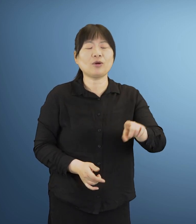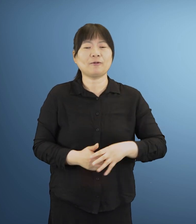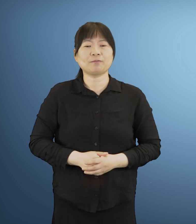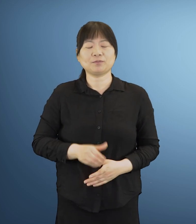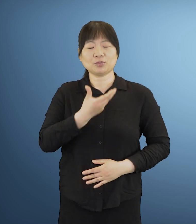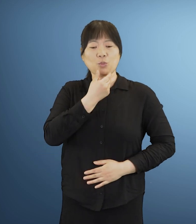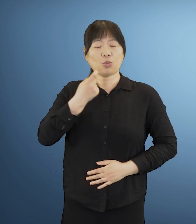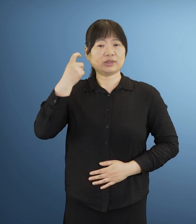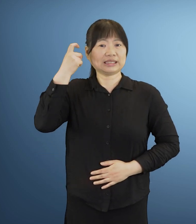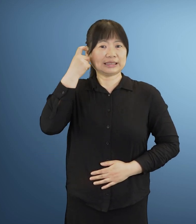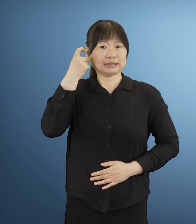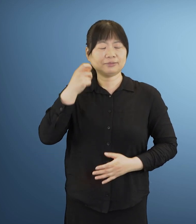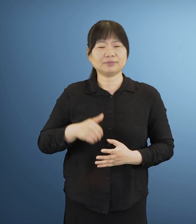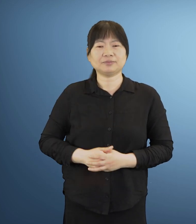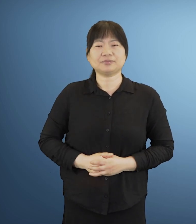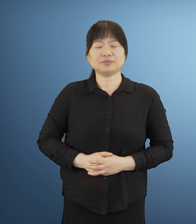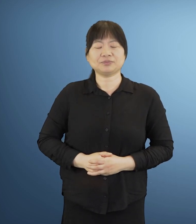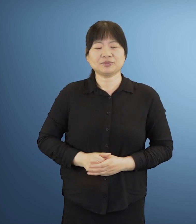복음이